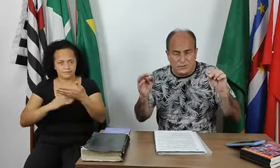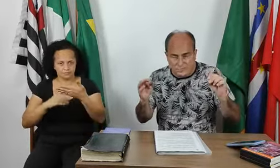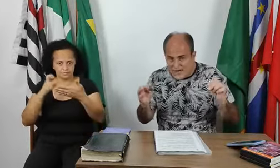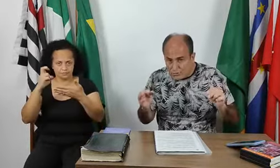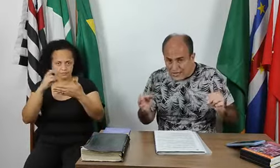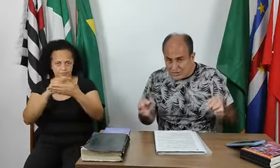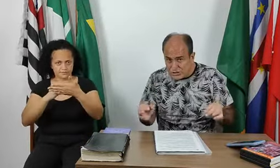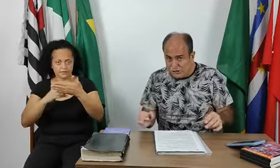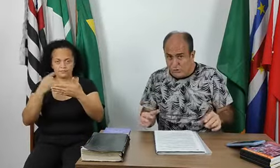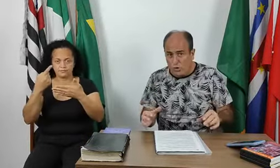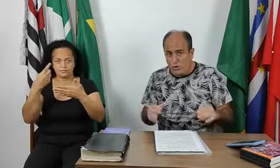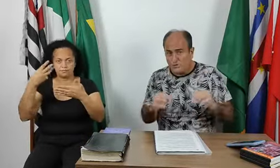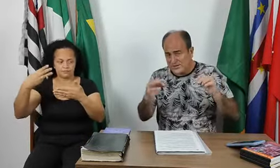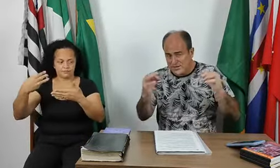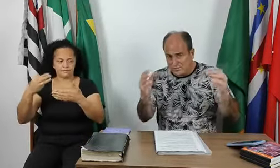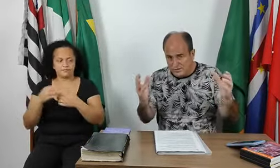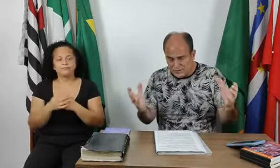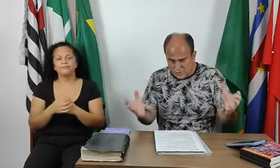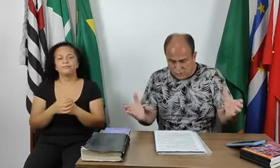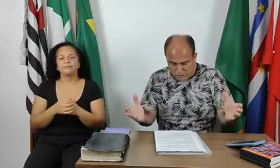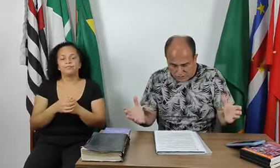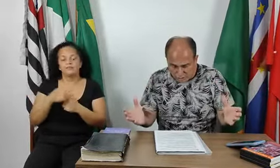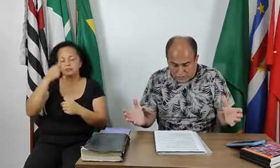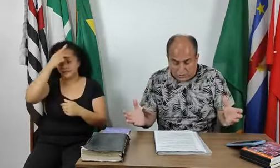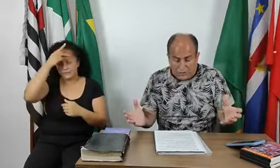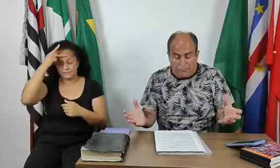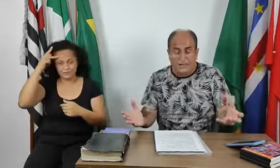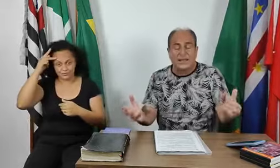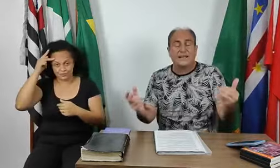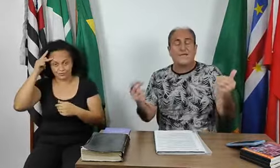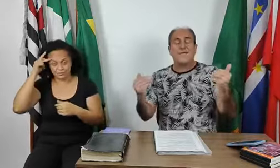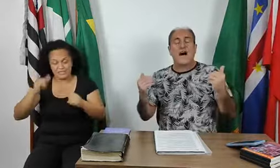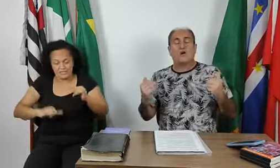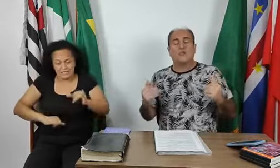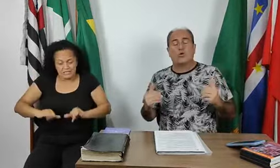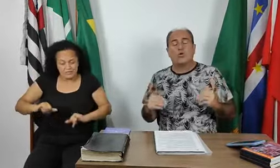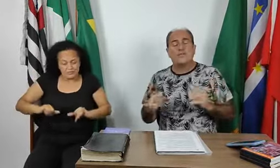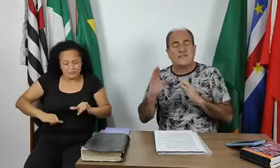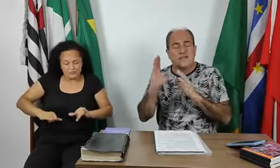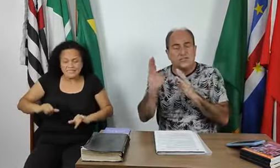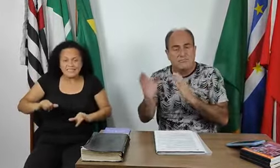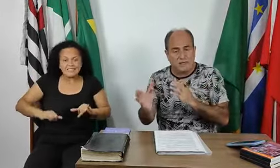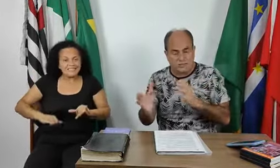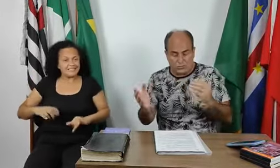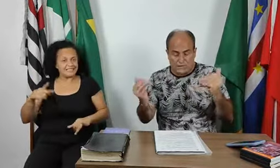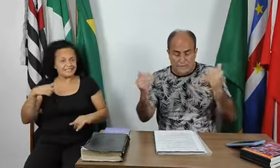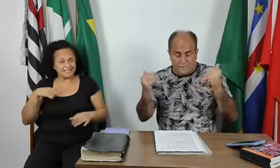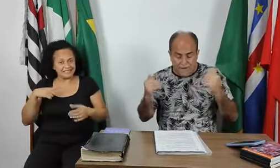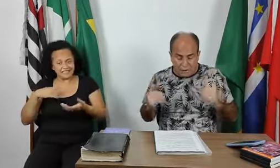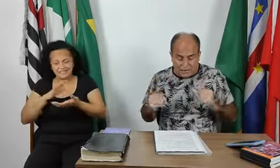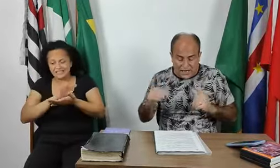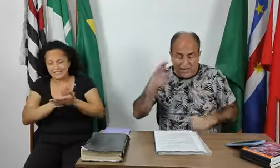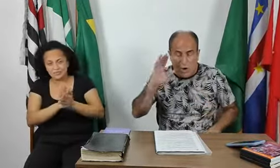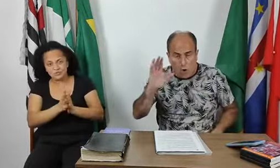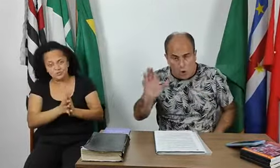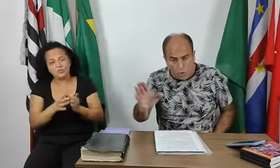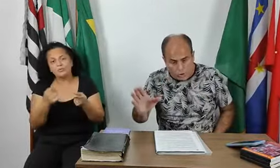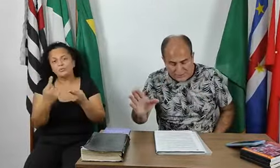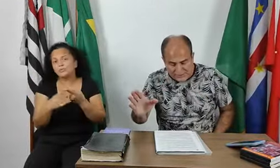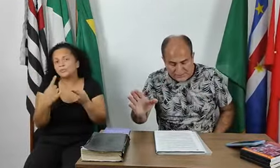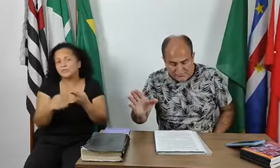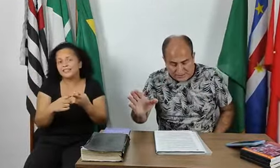sendo levado cativo, ou está sendo destruído, porque lhe falta o entendimento, lhe falta